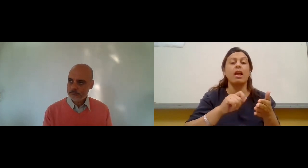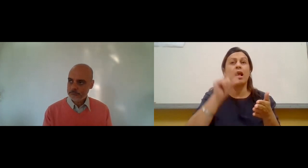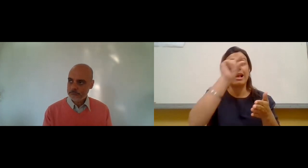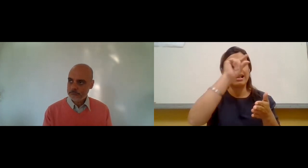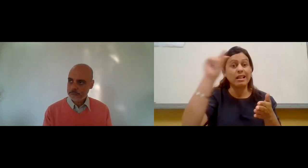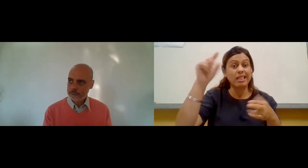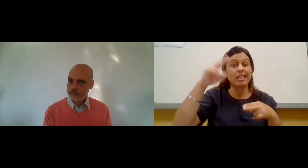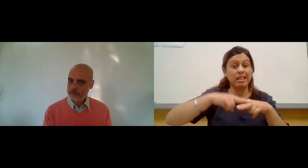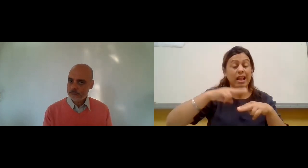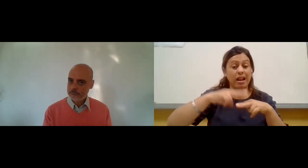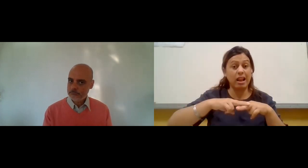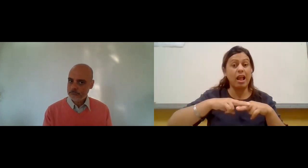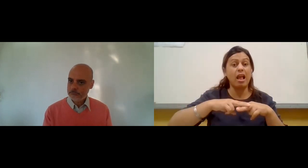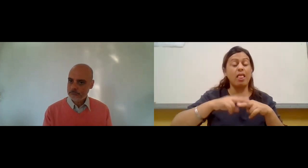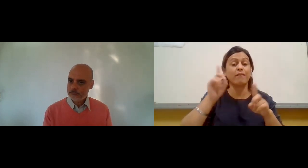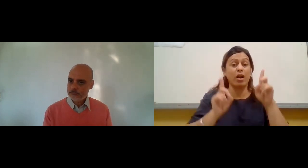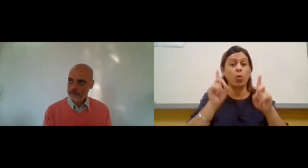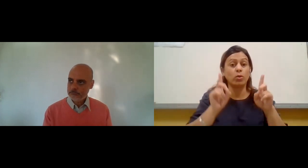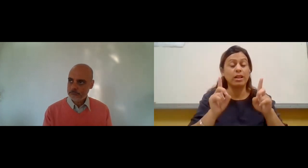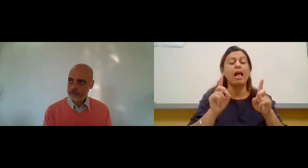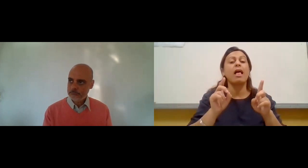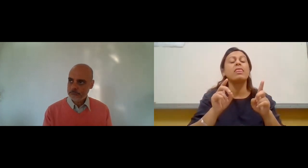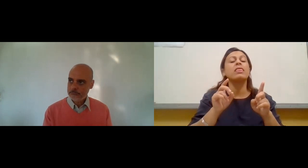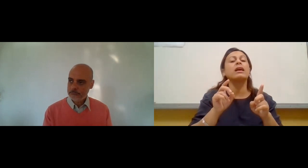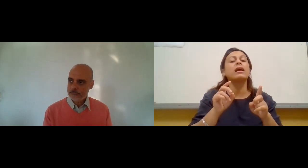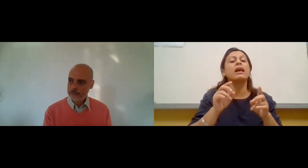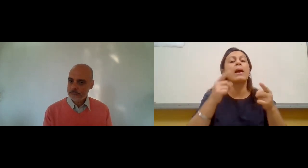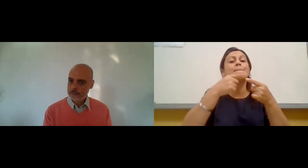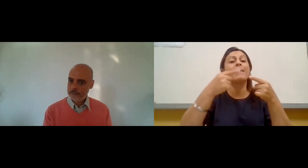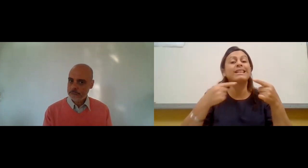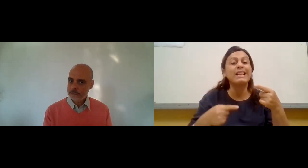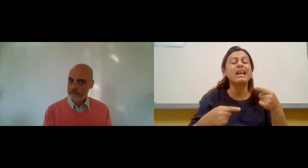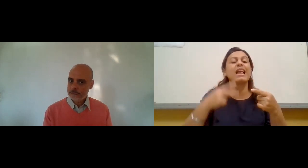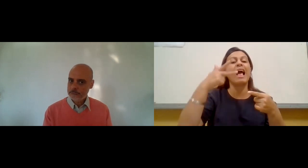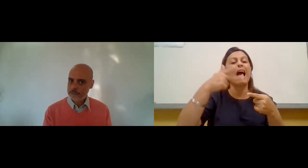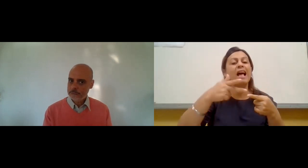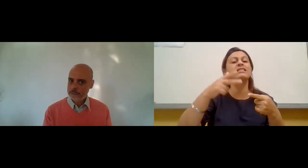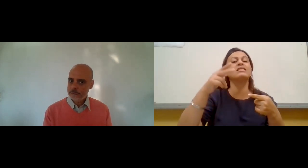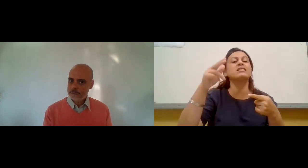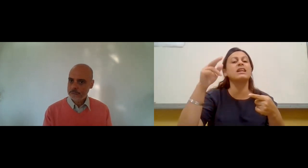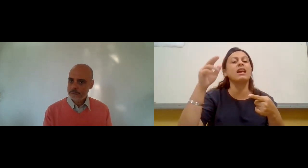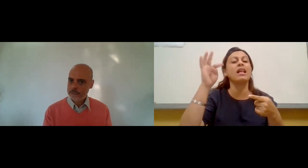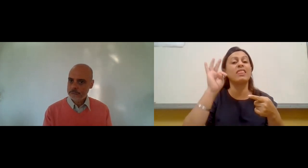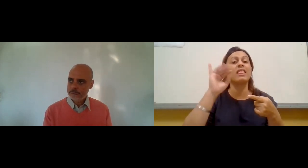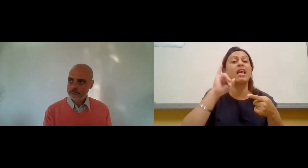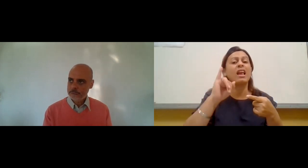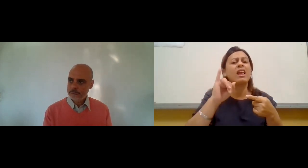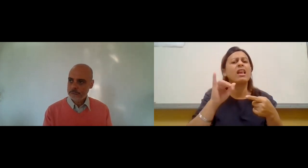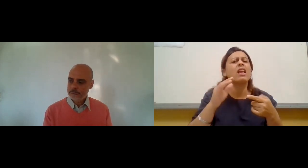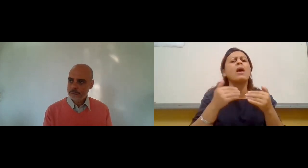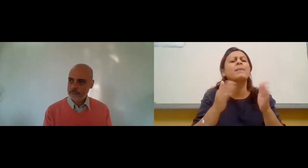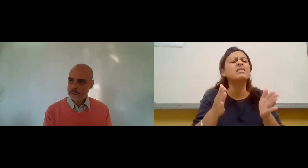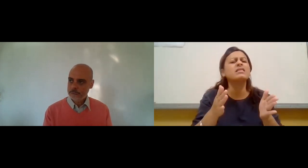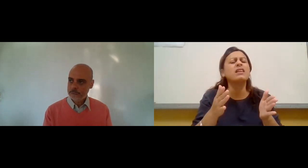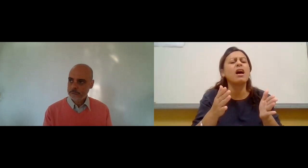a herramientas para el trabajo intelectual. Yo quería saber cuándo comenzarían o si hay algún, no sé, grupo de WhatsApp o algo de eso,